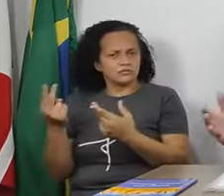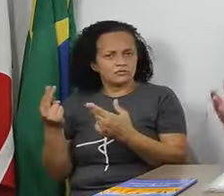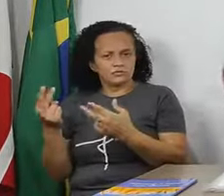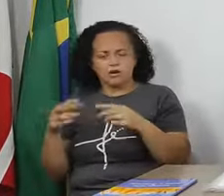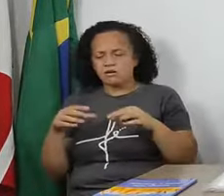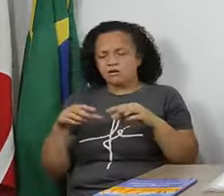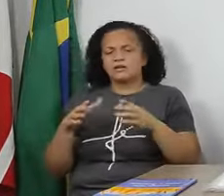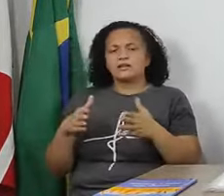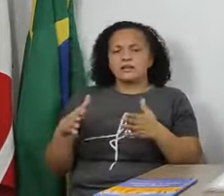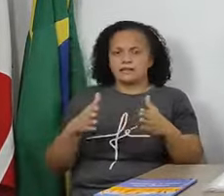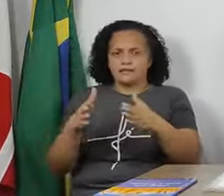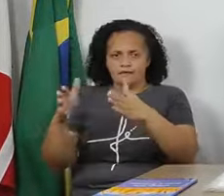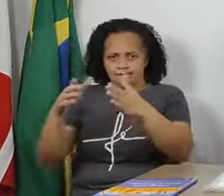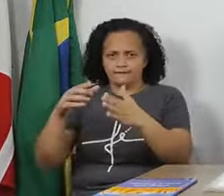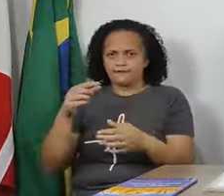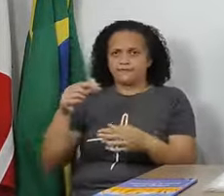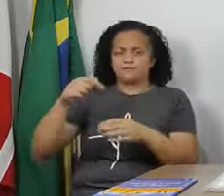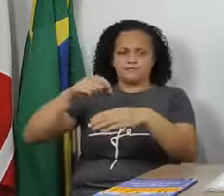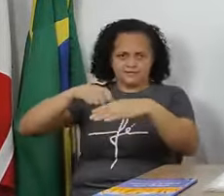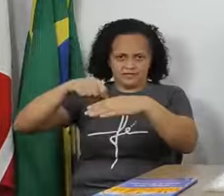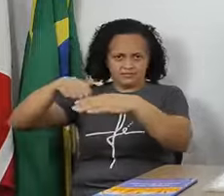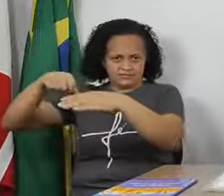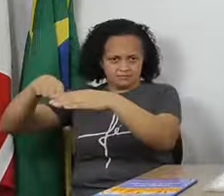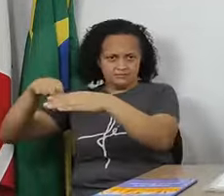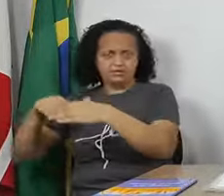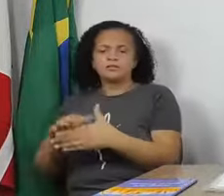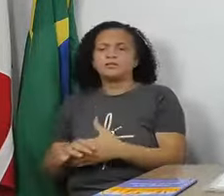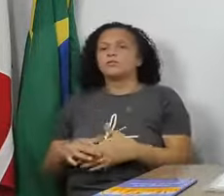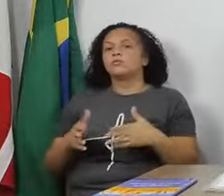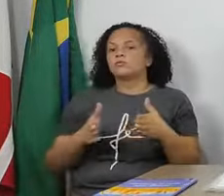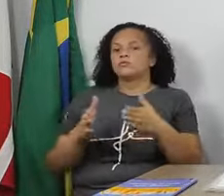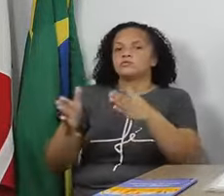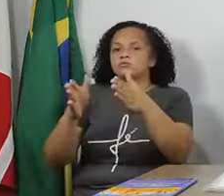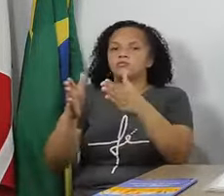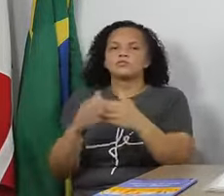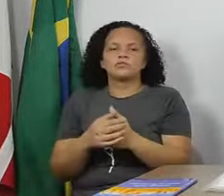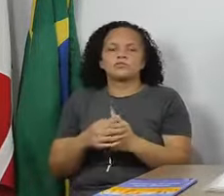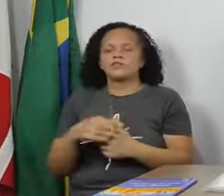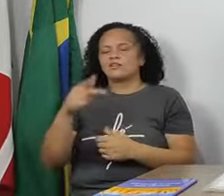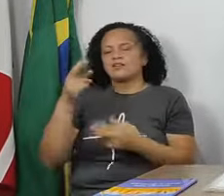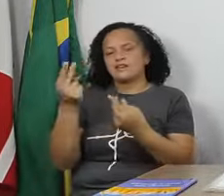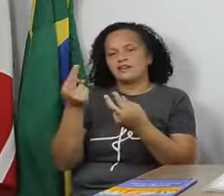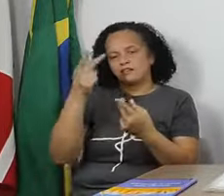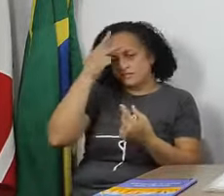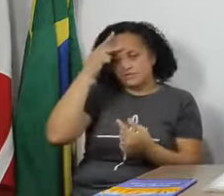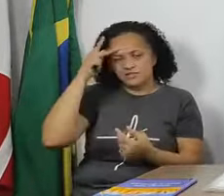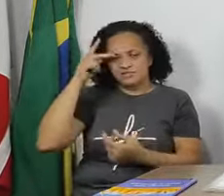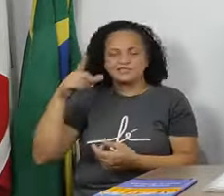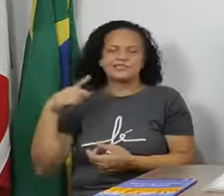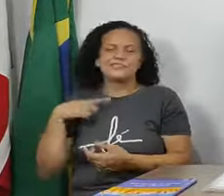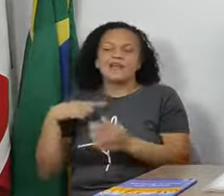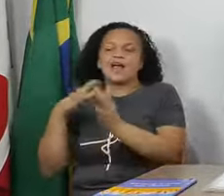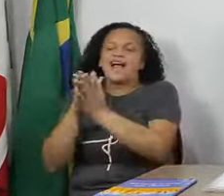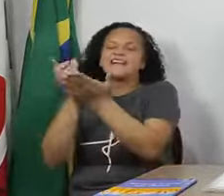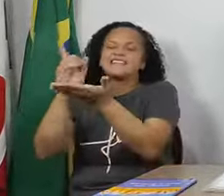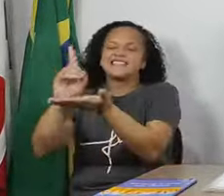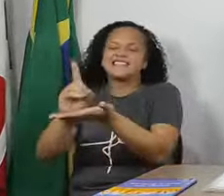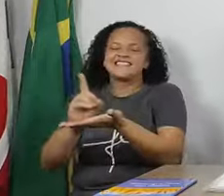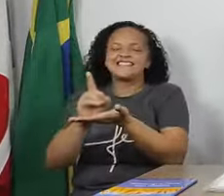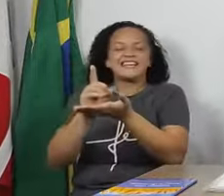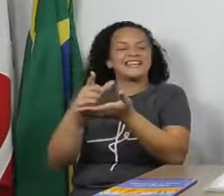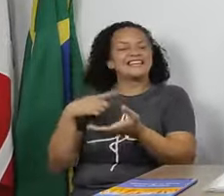são aqueles que ouvem a palavra, né, recebem com alegria. Ele diz, mas a alegria dura pouco.